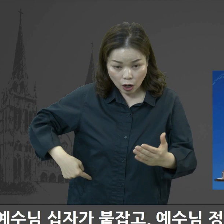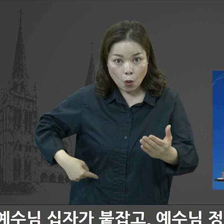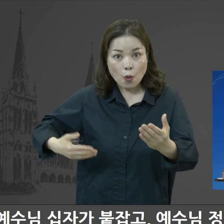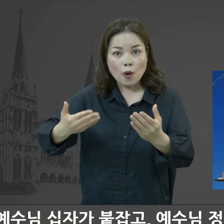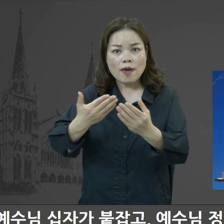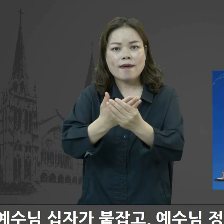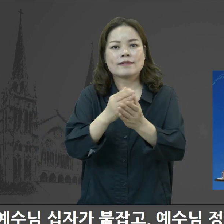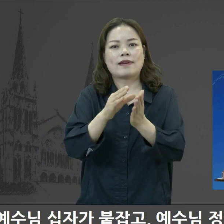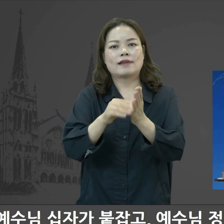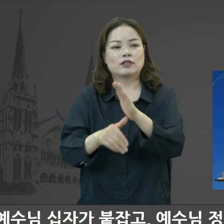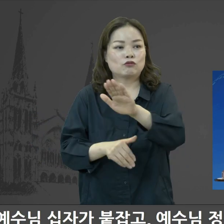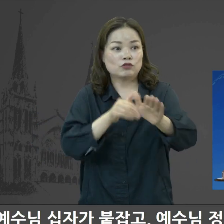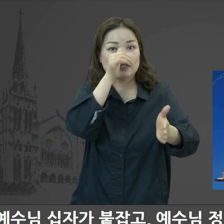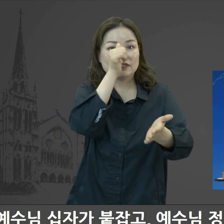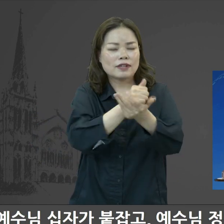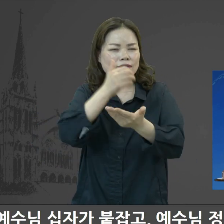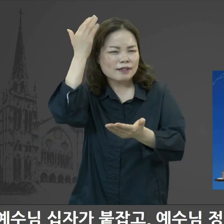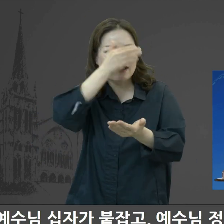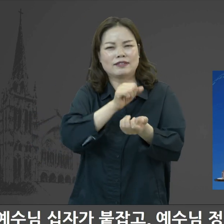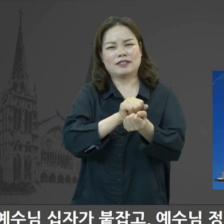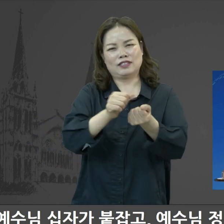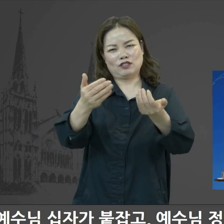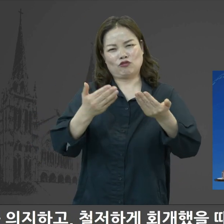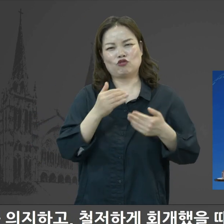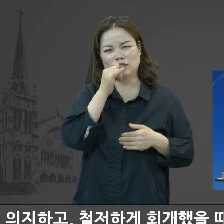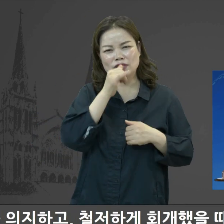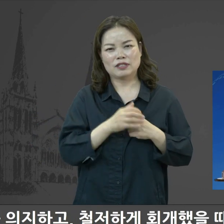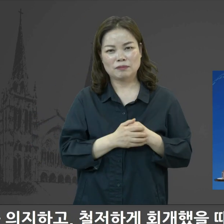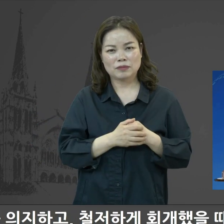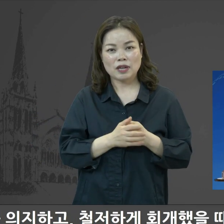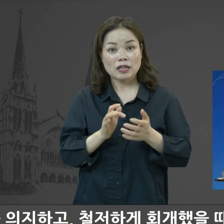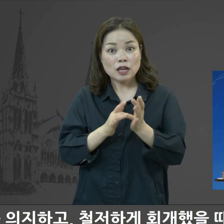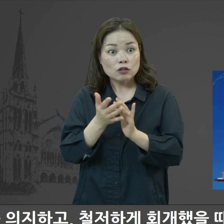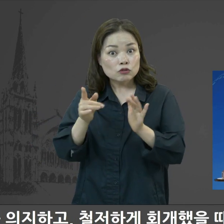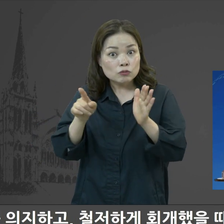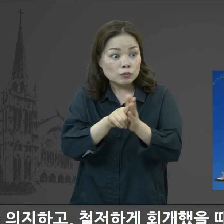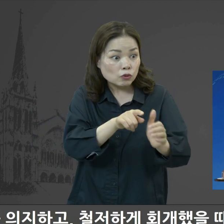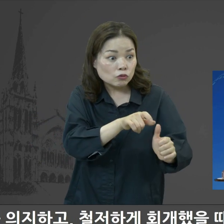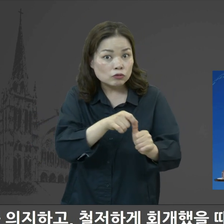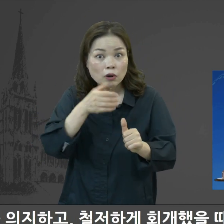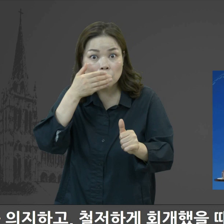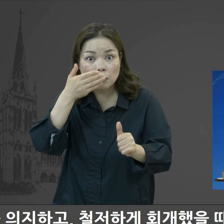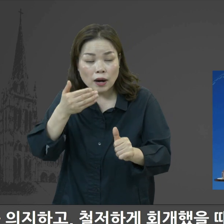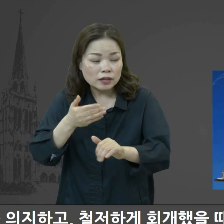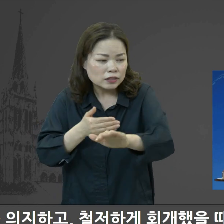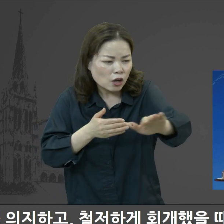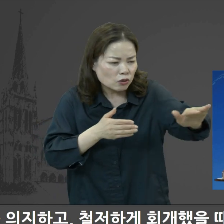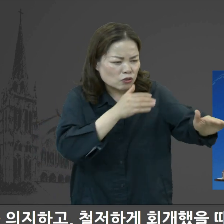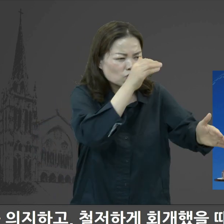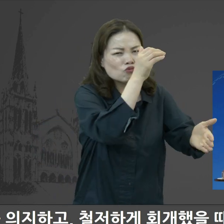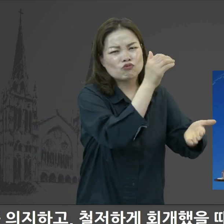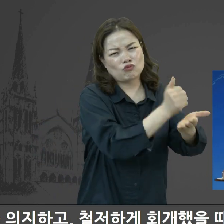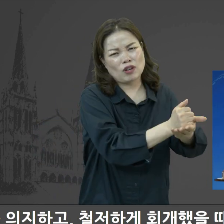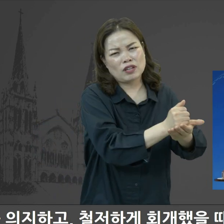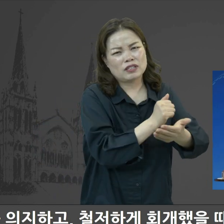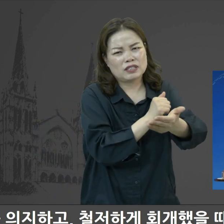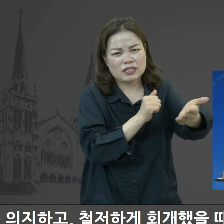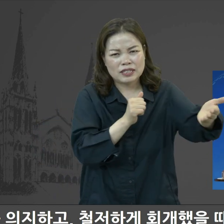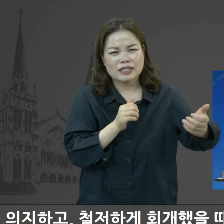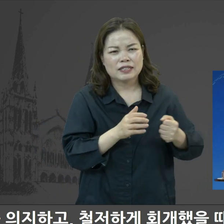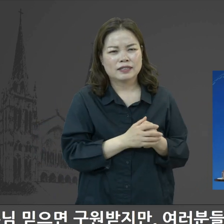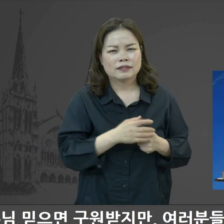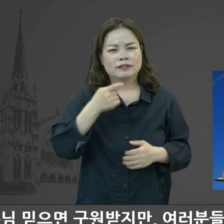회개했을 때 우리 죄가 씻겨지는 거예요. 예수님 믿으면 구원받지만 여러분들의 그 죄는요,